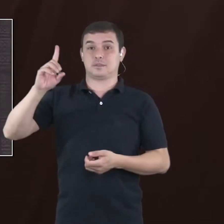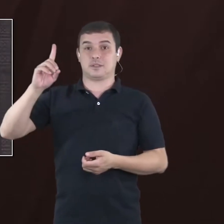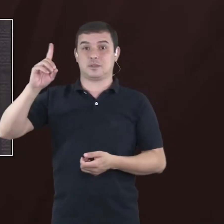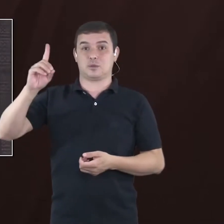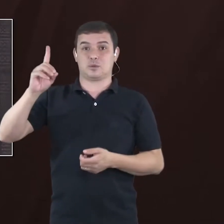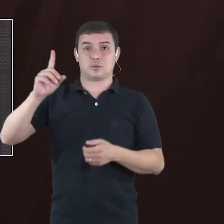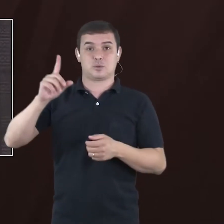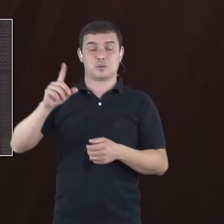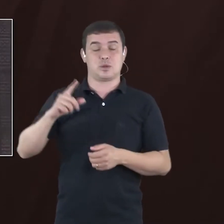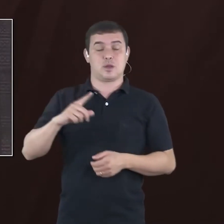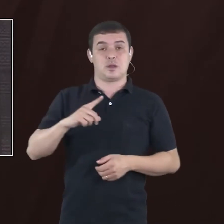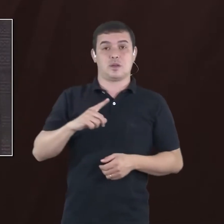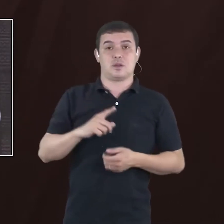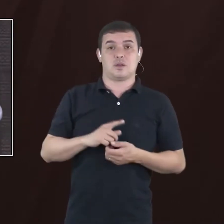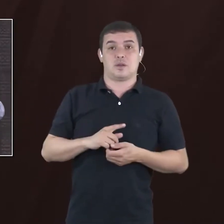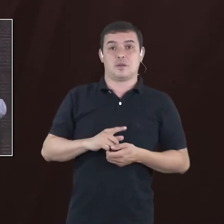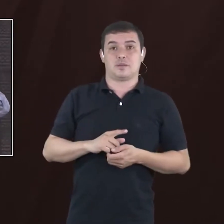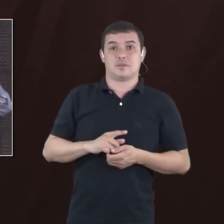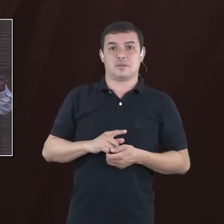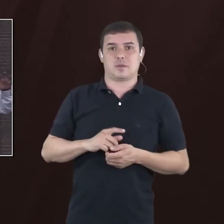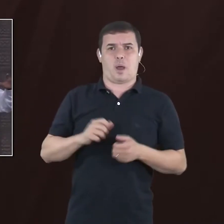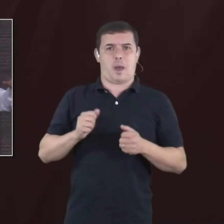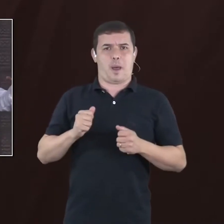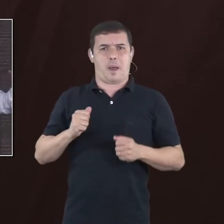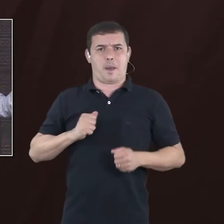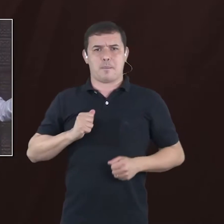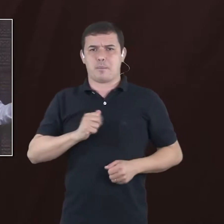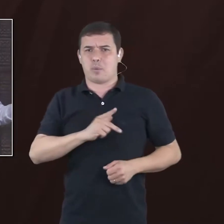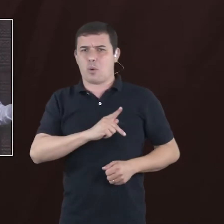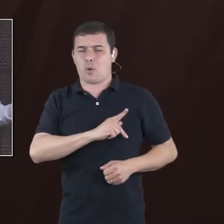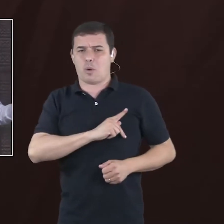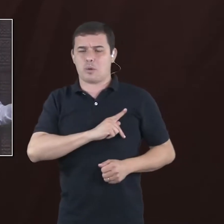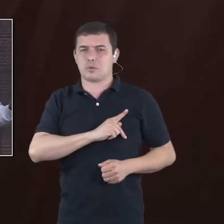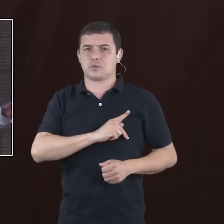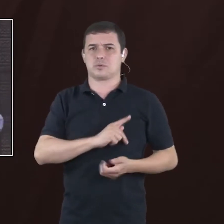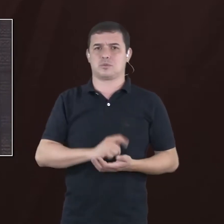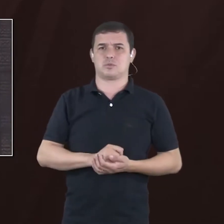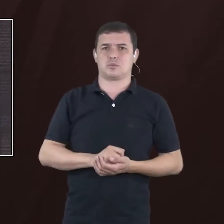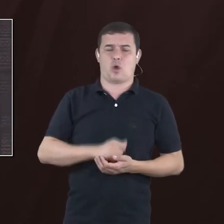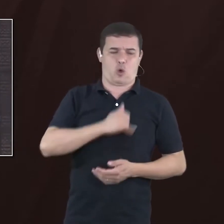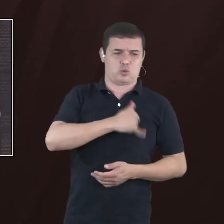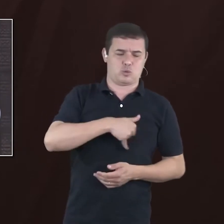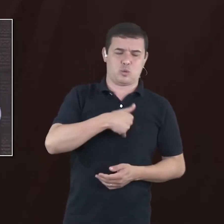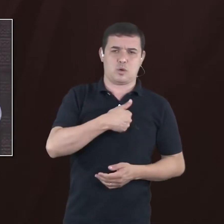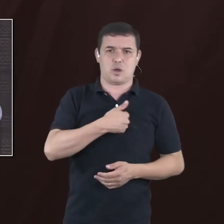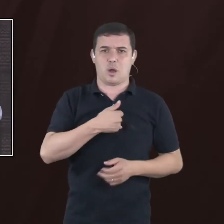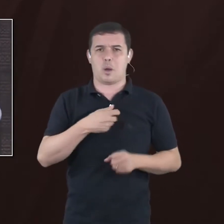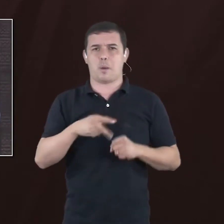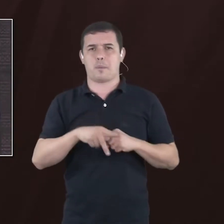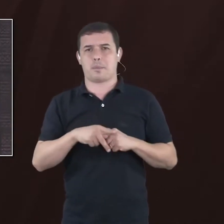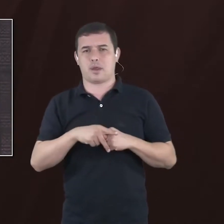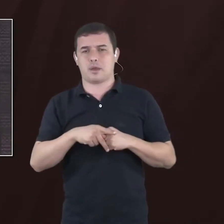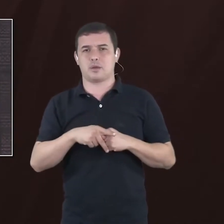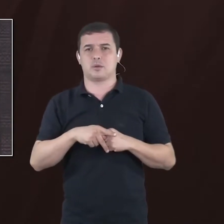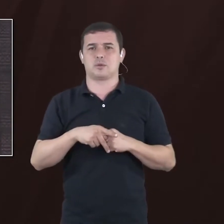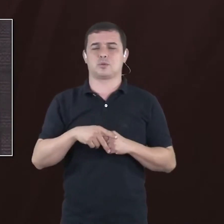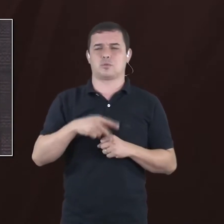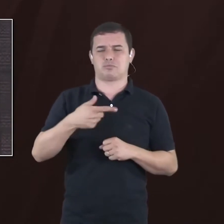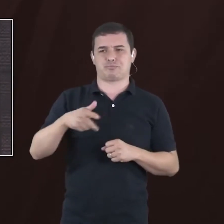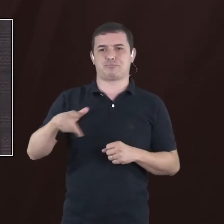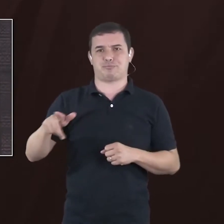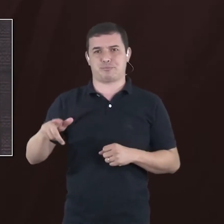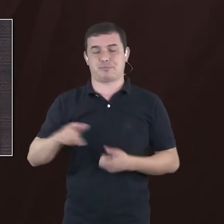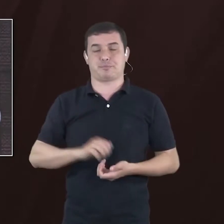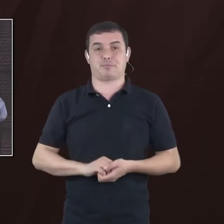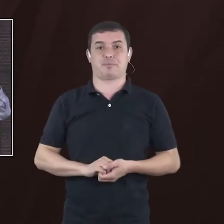Ele teve os seus apóstolos aqui na terra, os primeiros apóstolos, e eles nos ensinaram. Tudo isso que